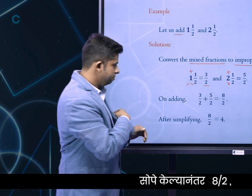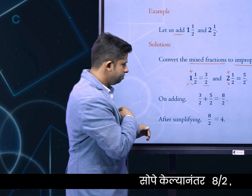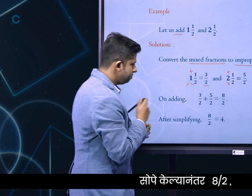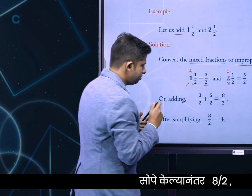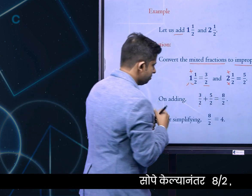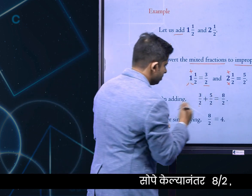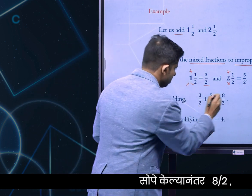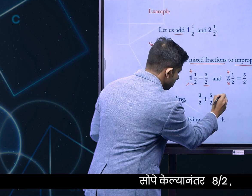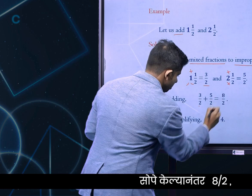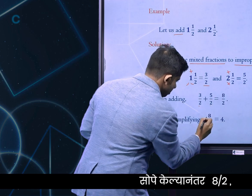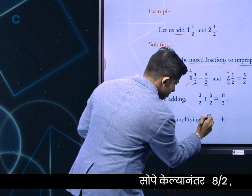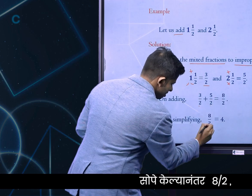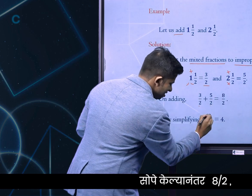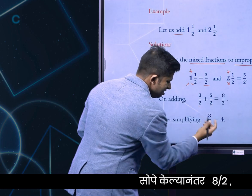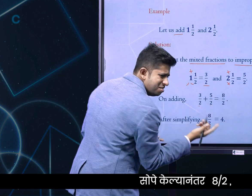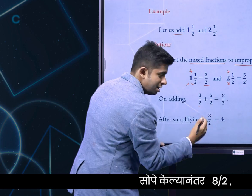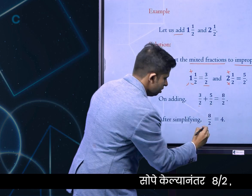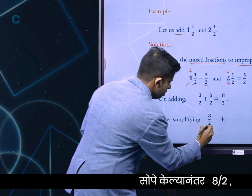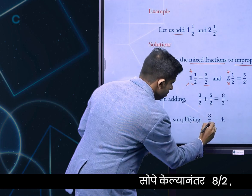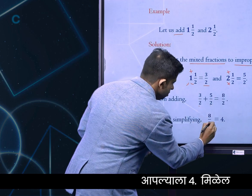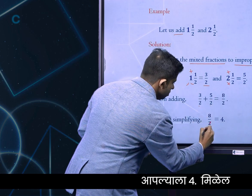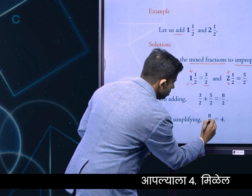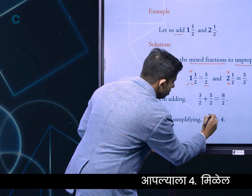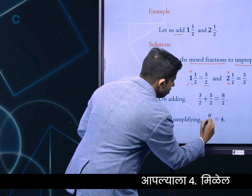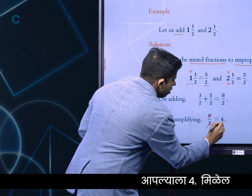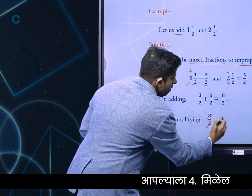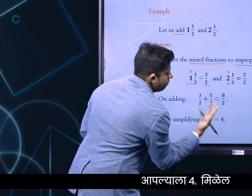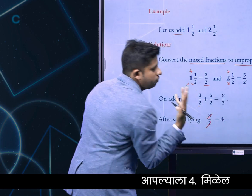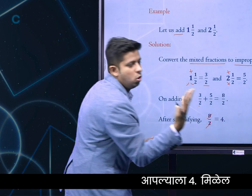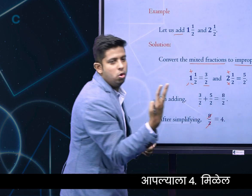सोपे केल्यानंतर 8/2 आपल्याला 4 मिळेल.